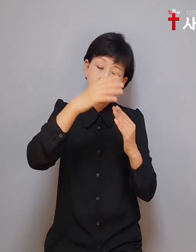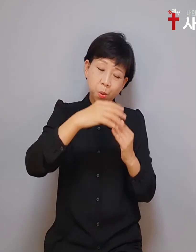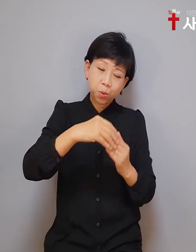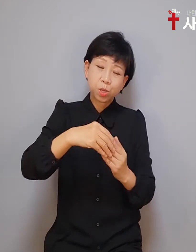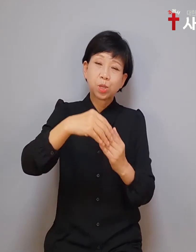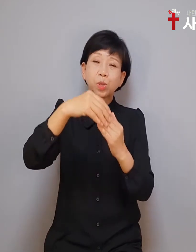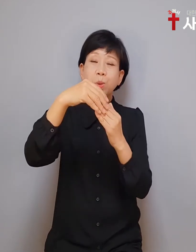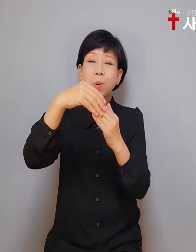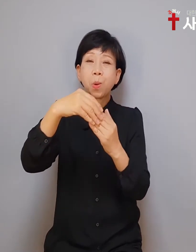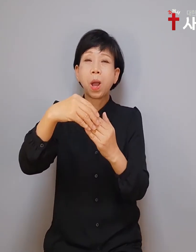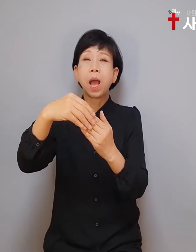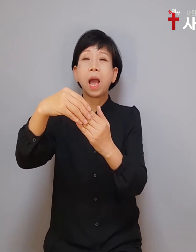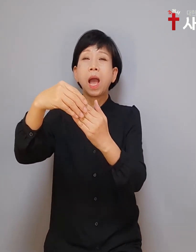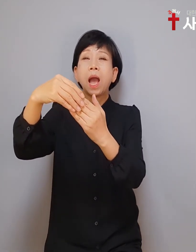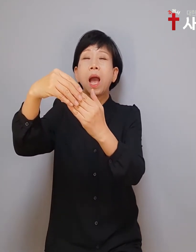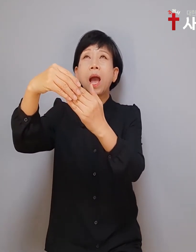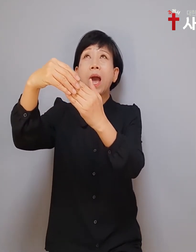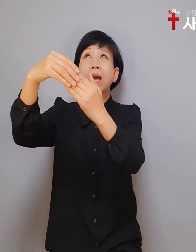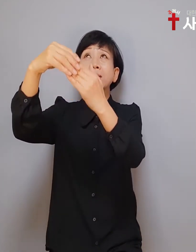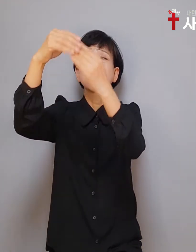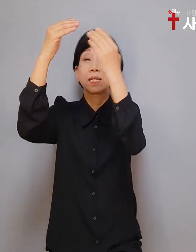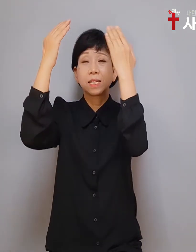장래에도